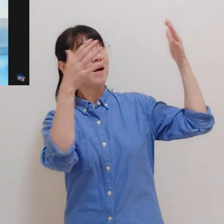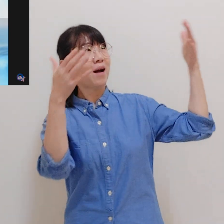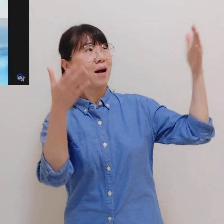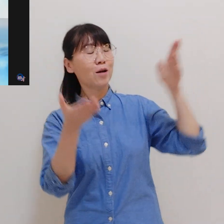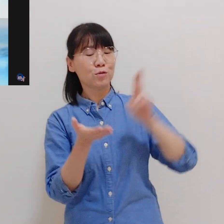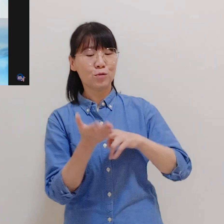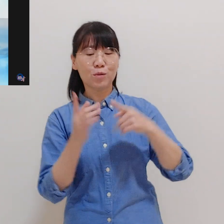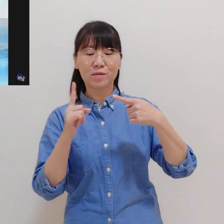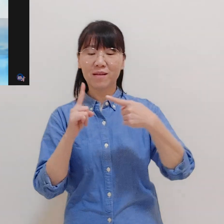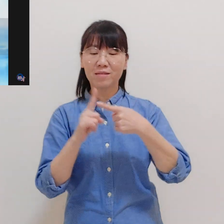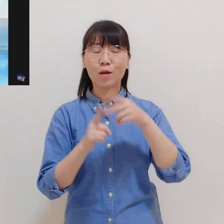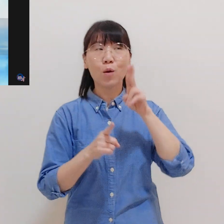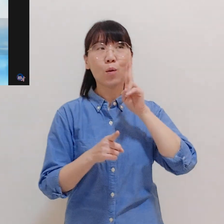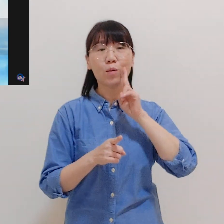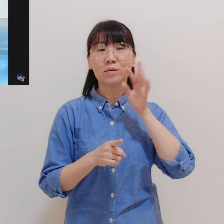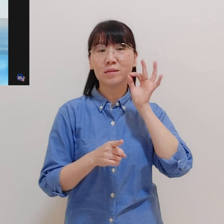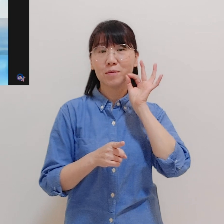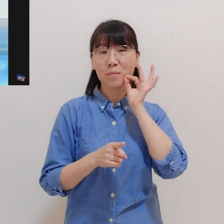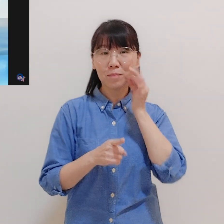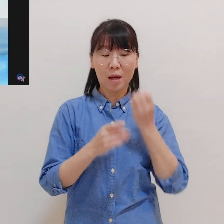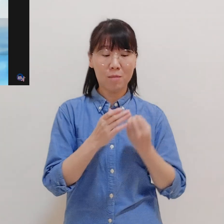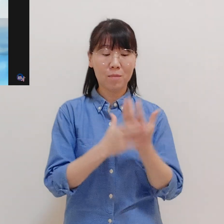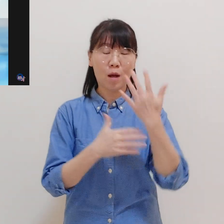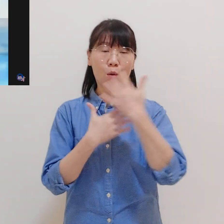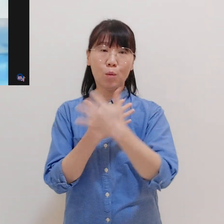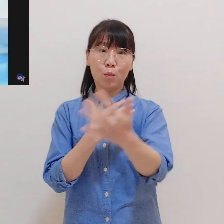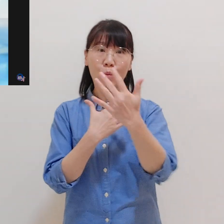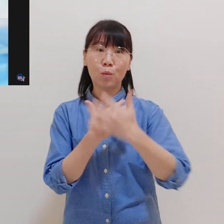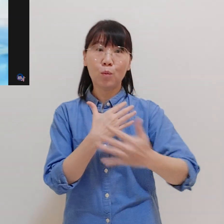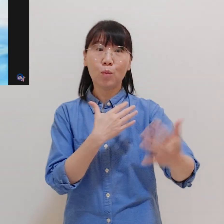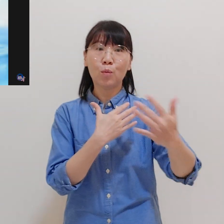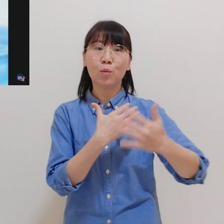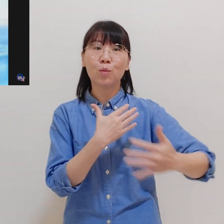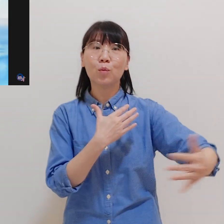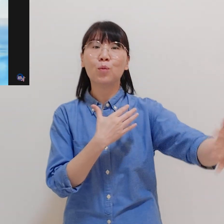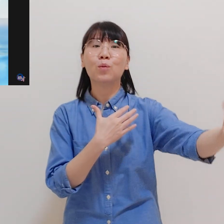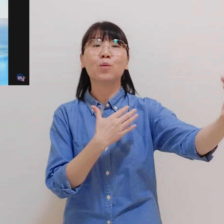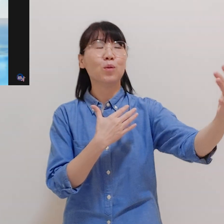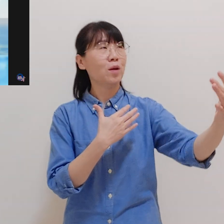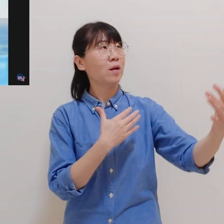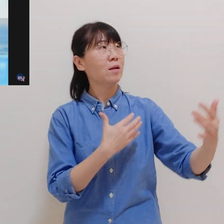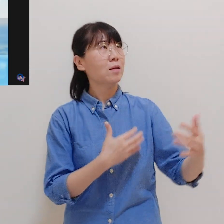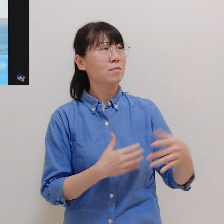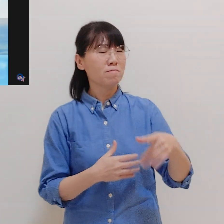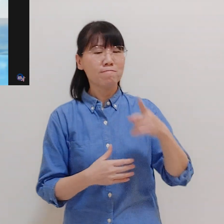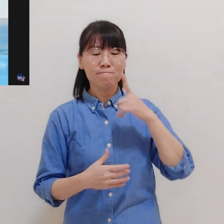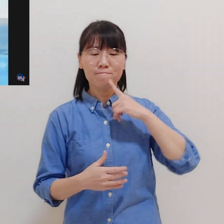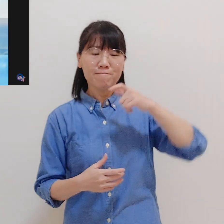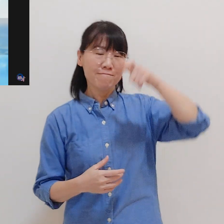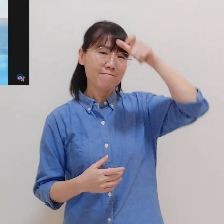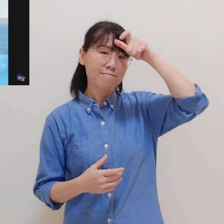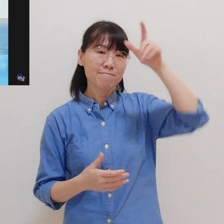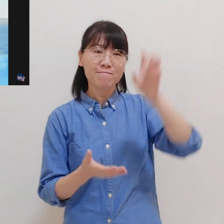將收取莊稼理想，撇棄這生